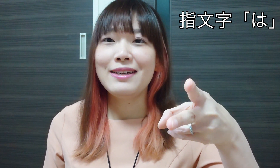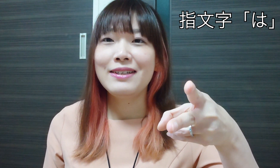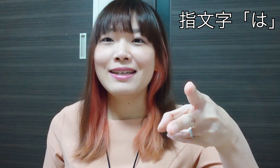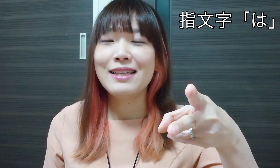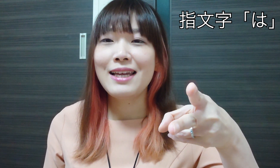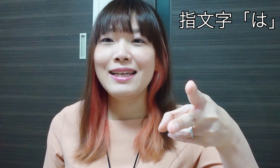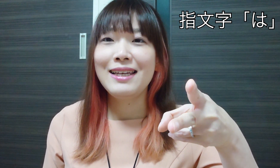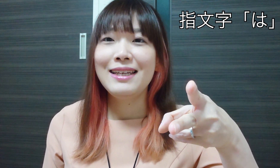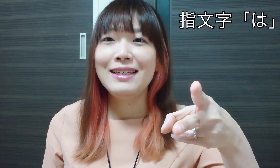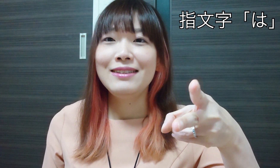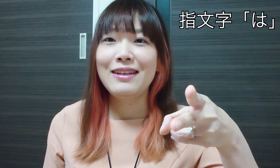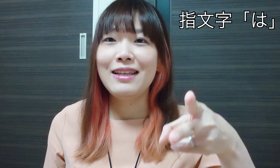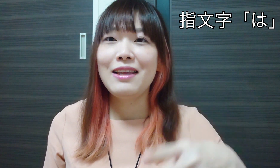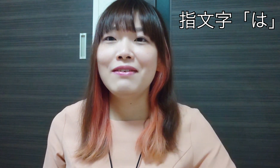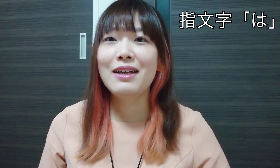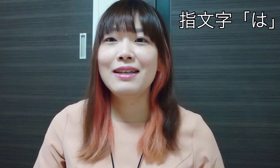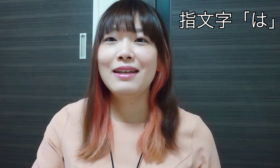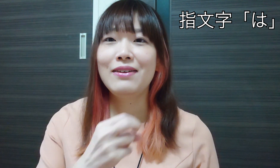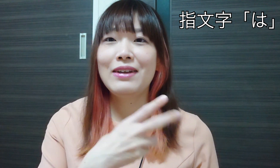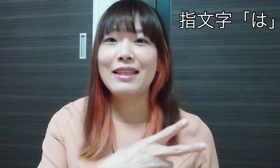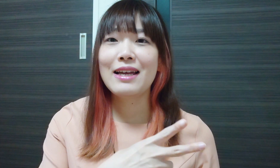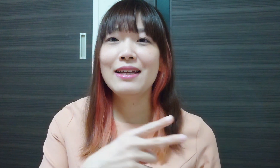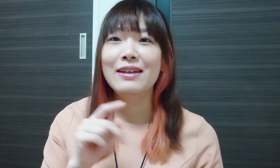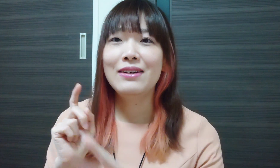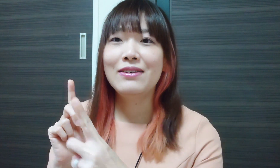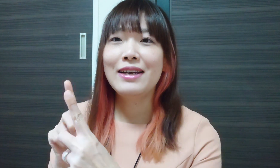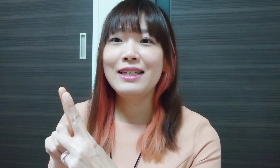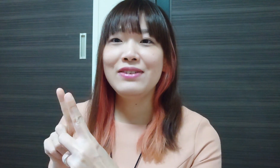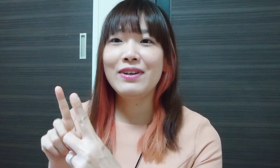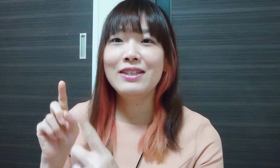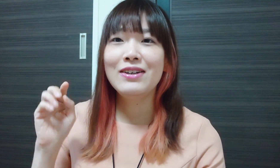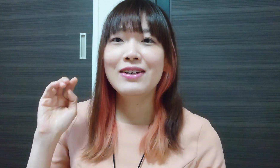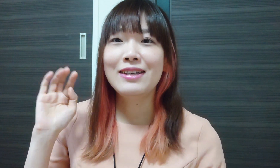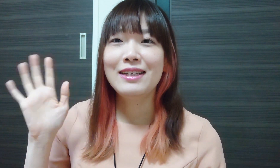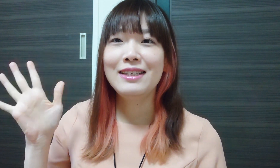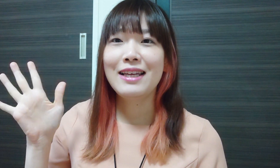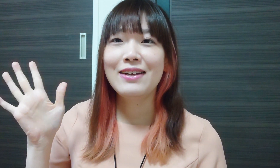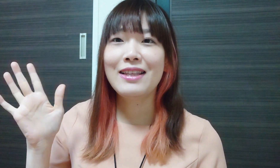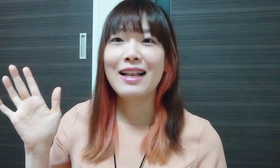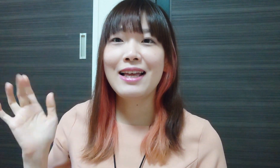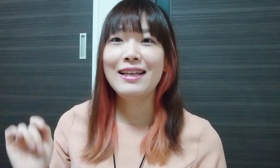ください。それでは、またお会いしましょう。さようなら。